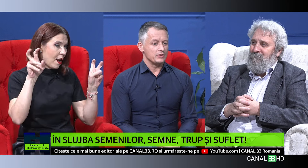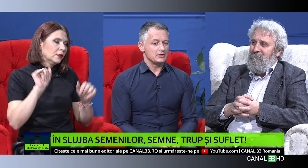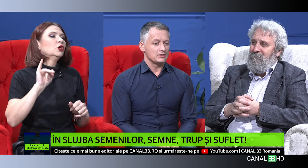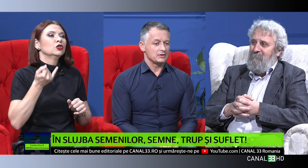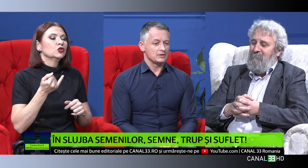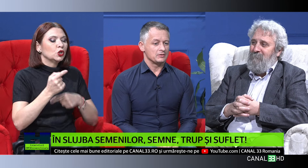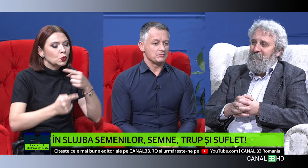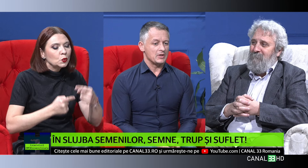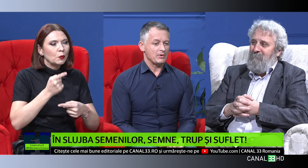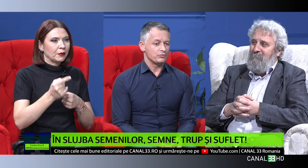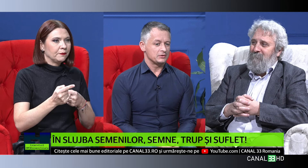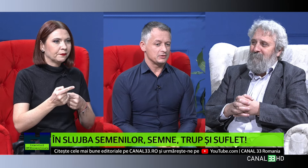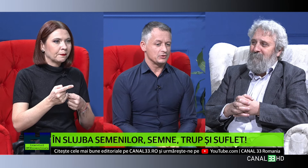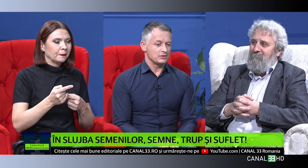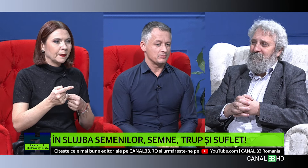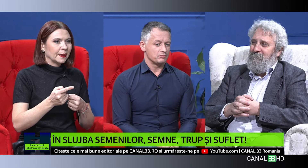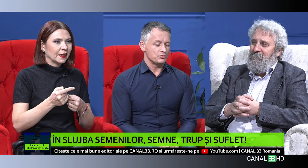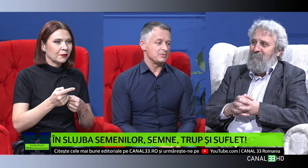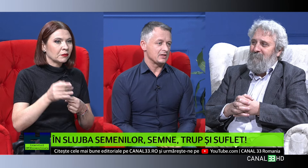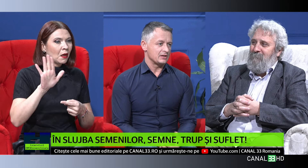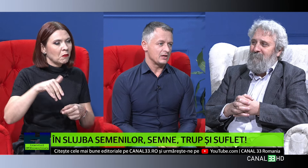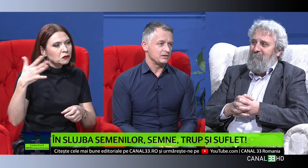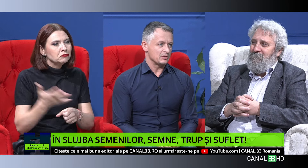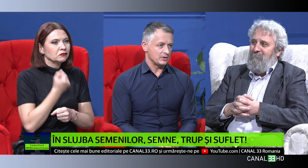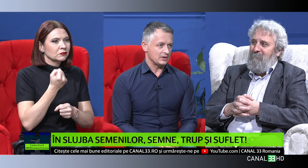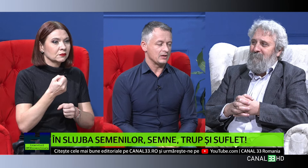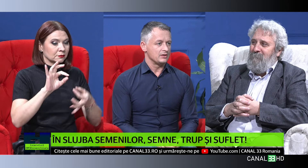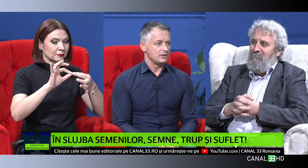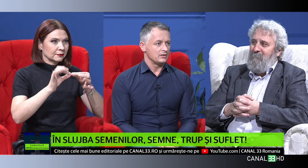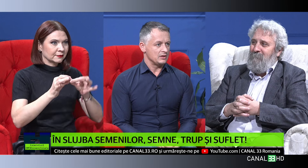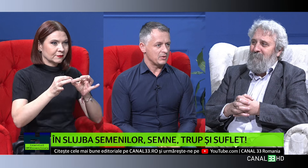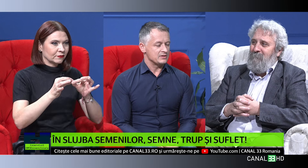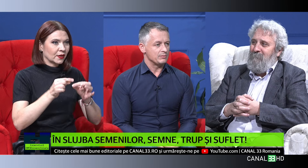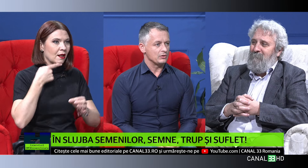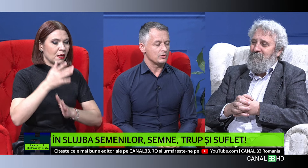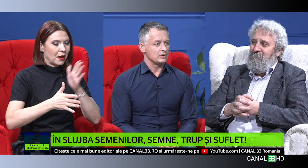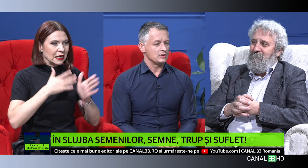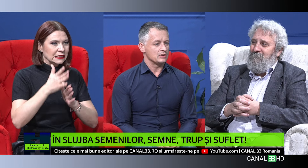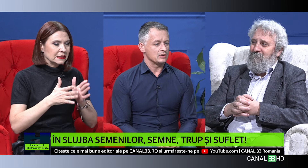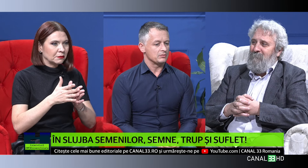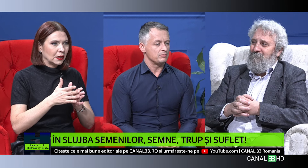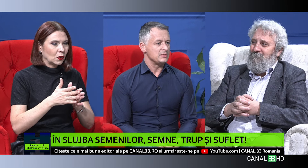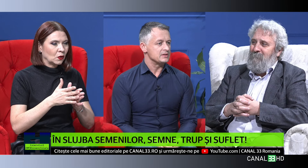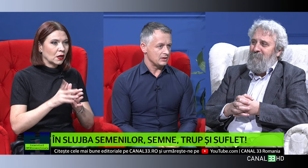apoi am avut posibilitatea de a interpreta în limba semnelor în